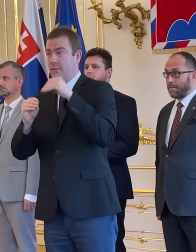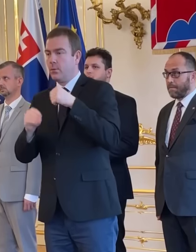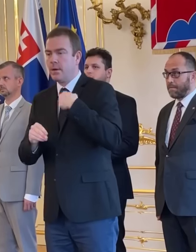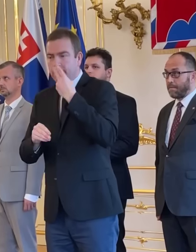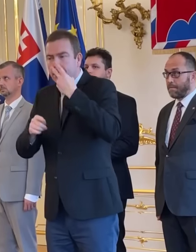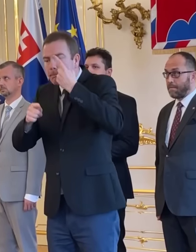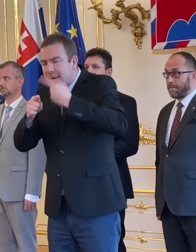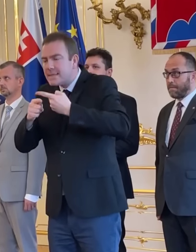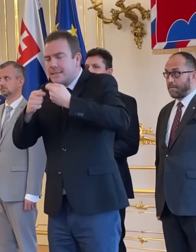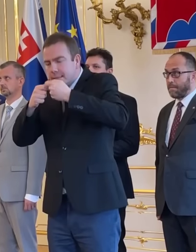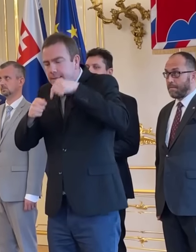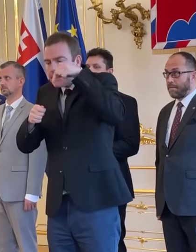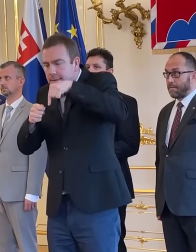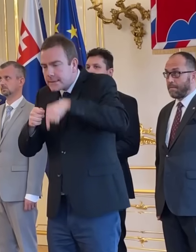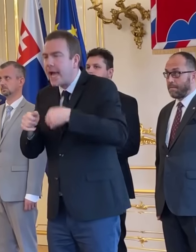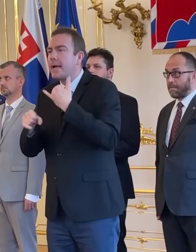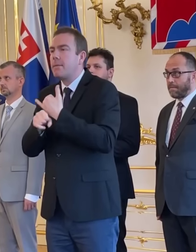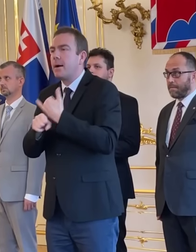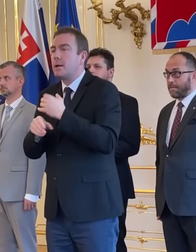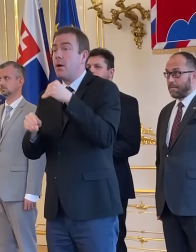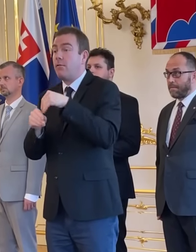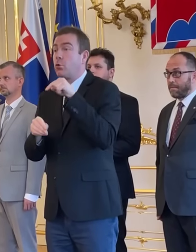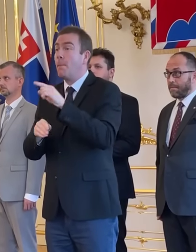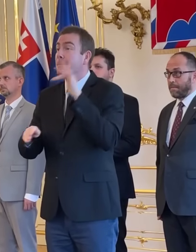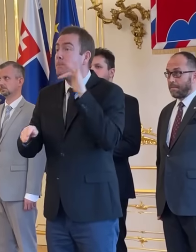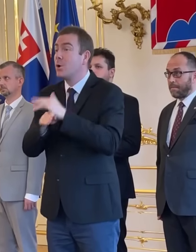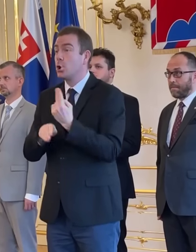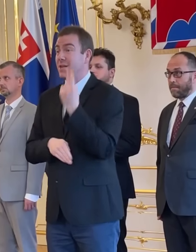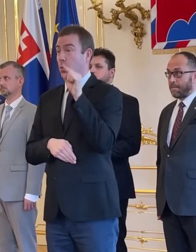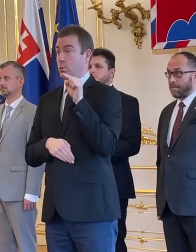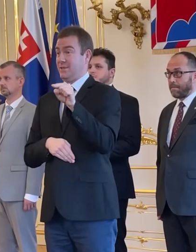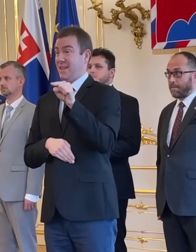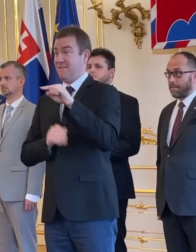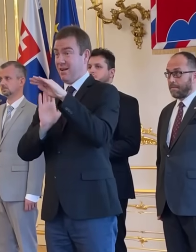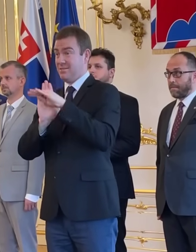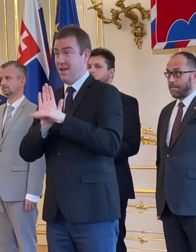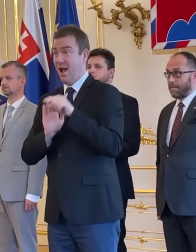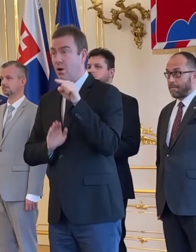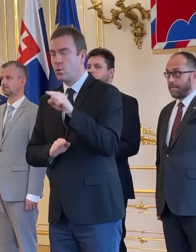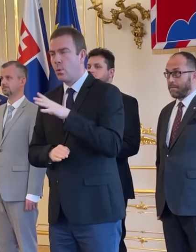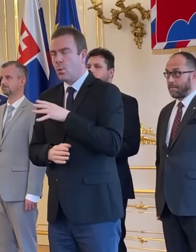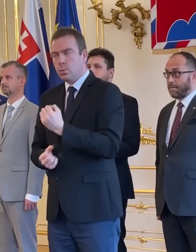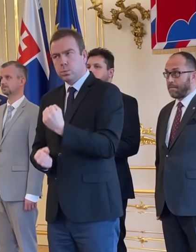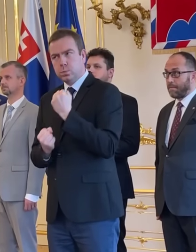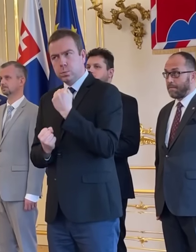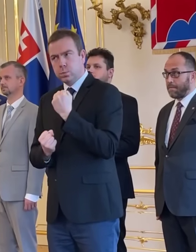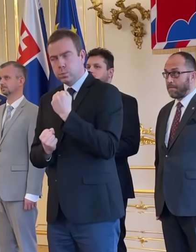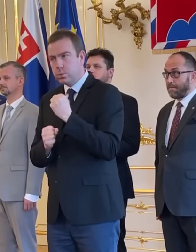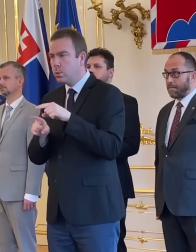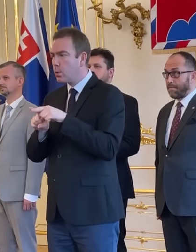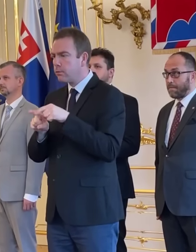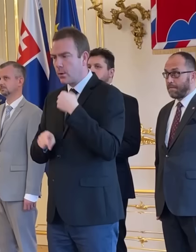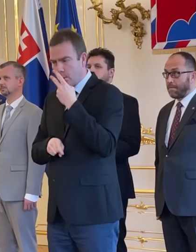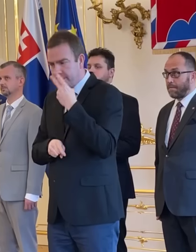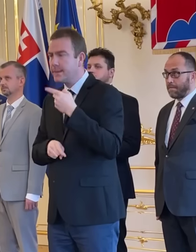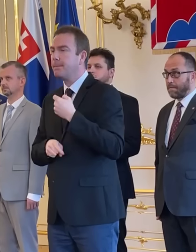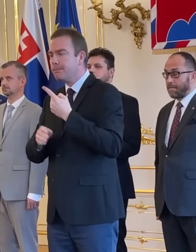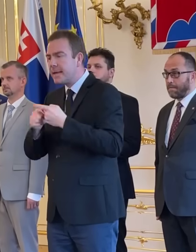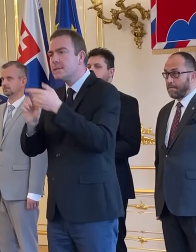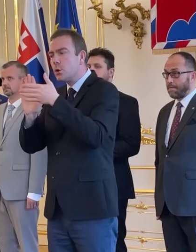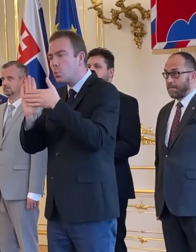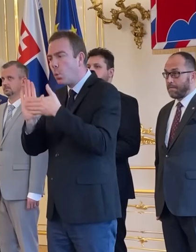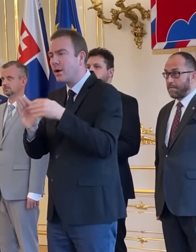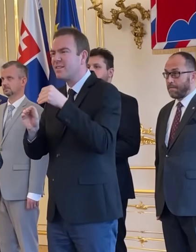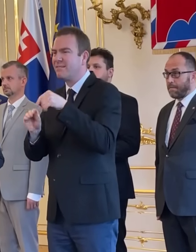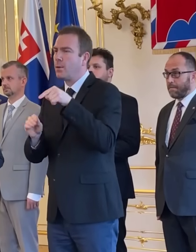tá protiústavnosť dosahuje úplne značnú intenzitu a ktorými ako keby dokumentujem problematickosť toho, že to bolo v